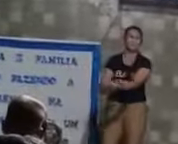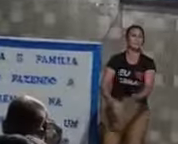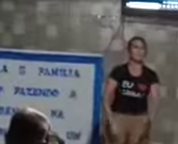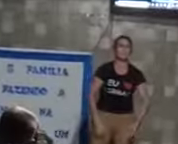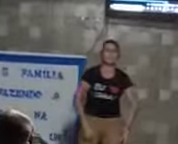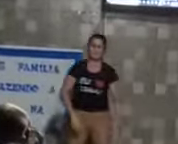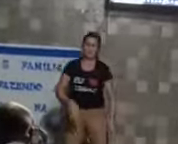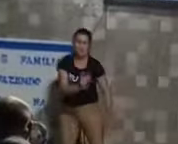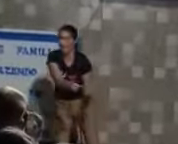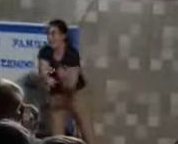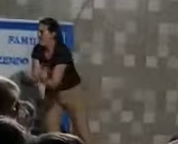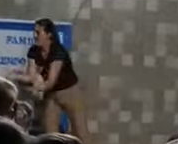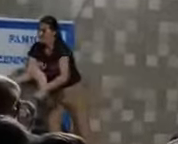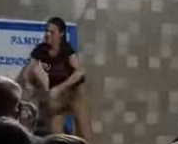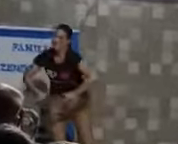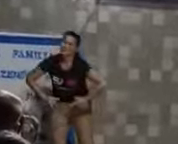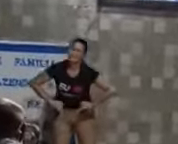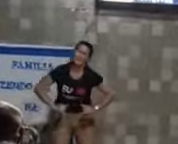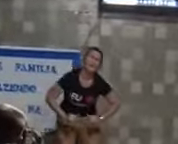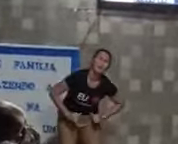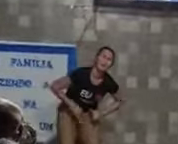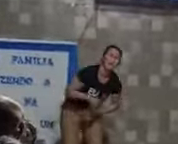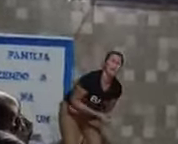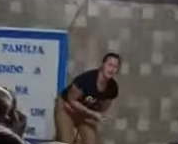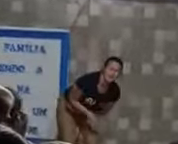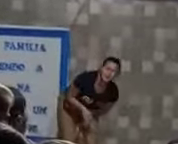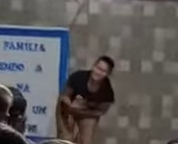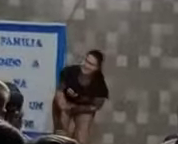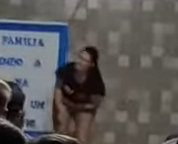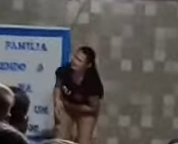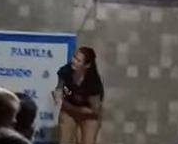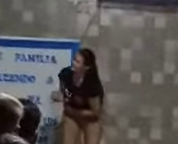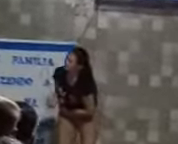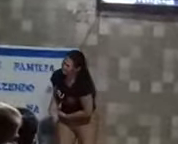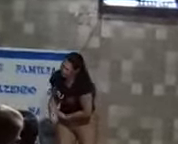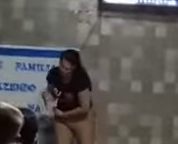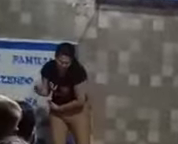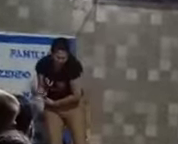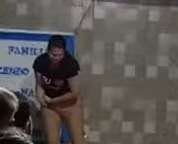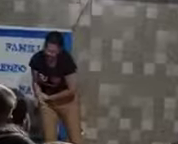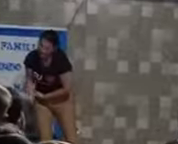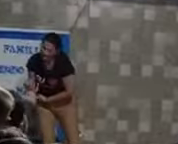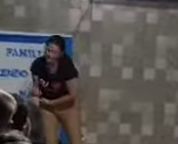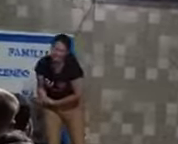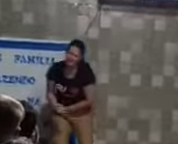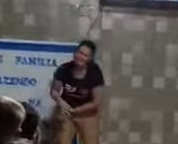Siga a luz